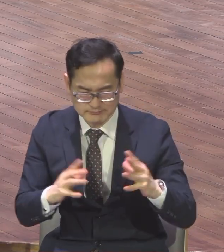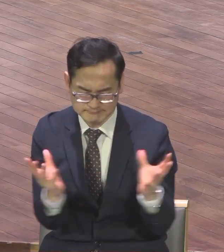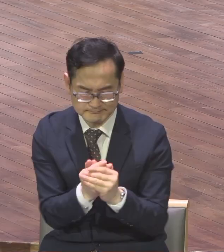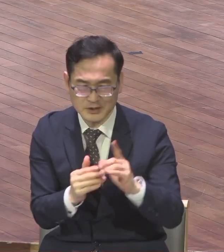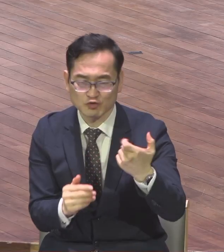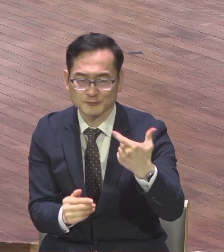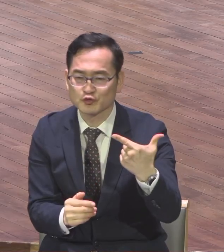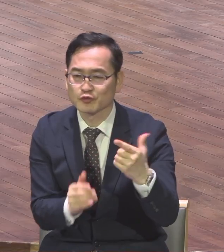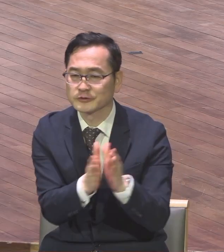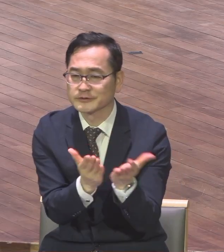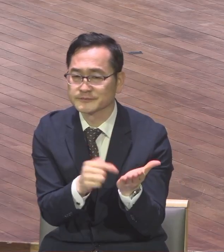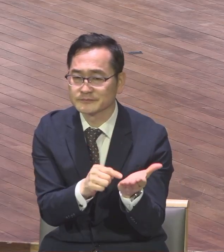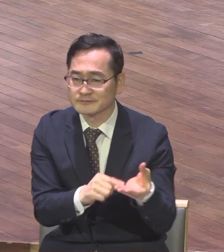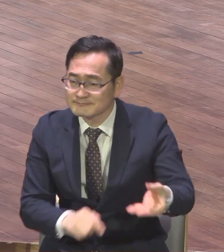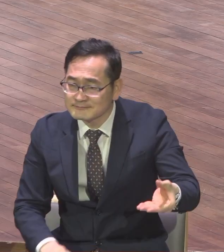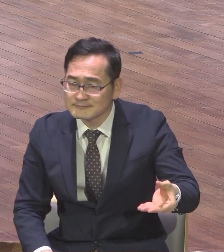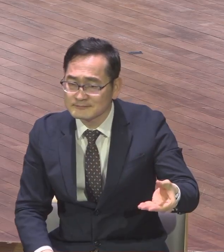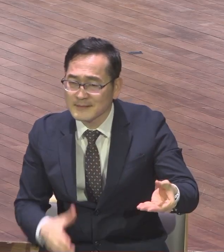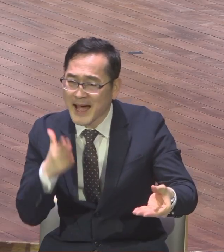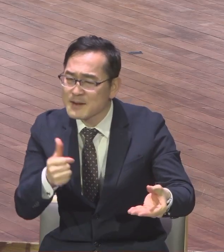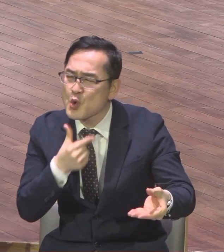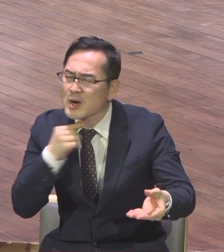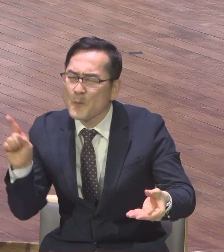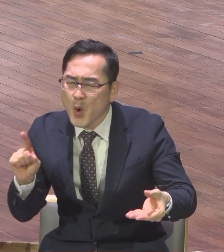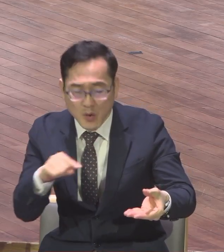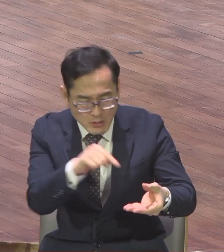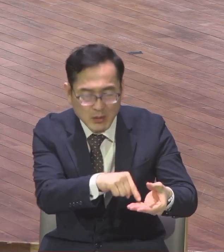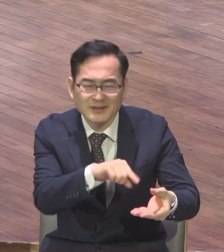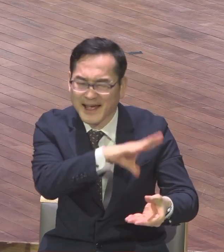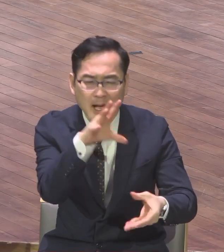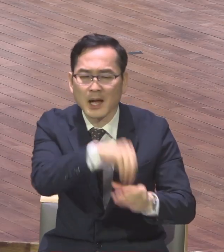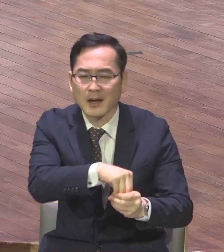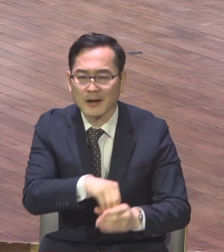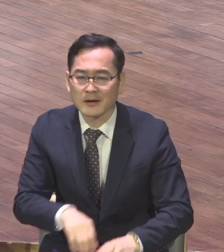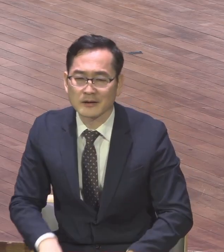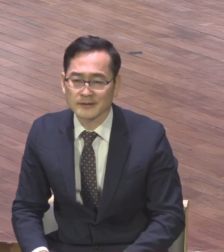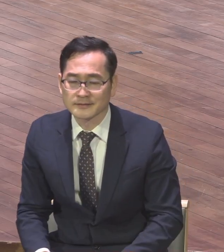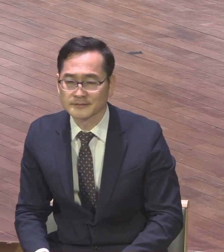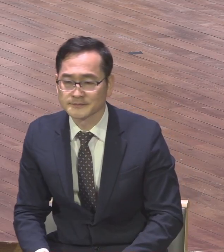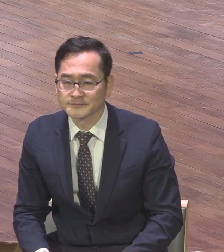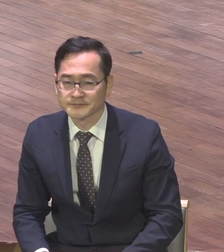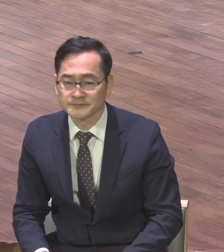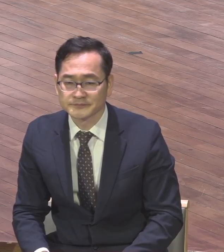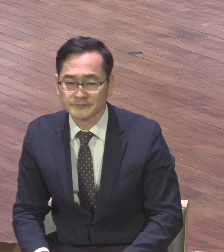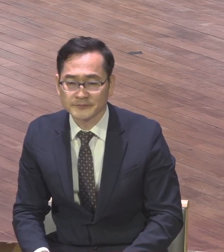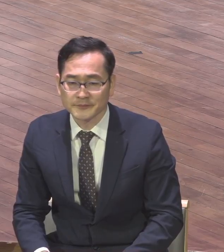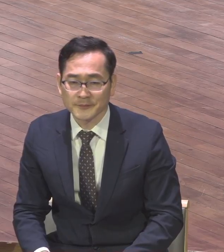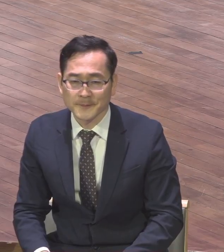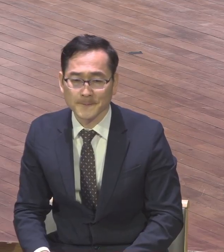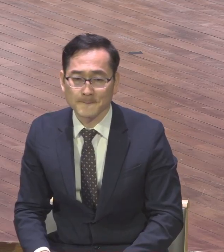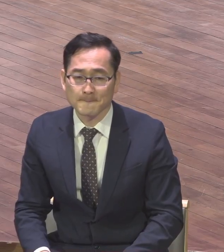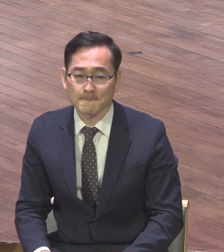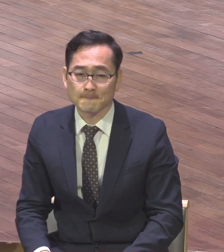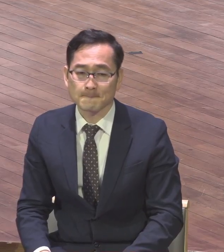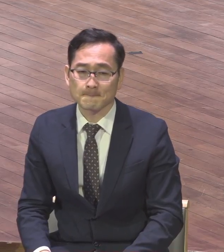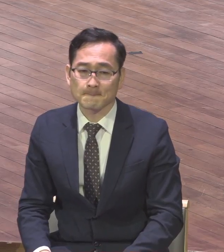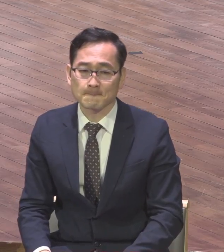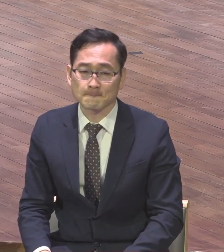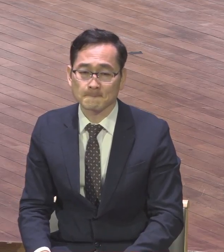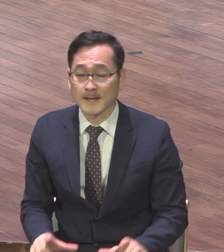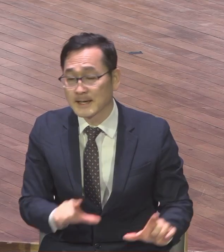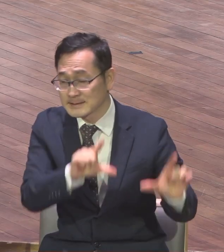어떻게 하나님 뜻대로 살 수 있는지, 영적인 부분뿐만 아니라 삶의 각